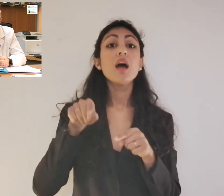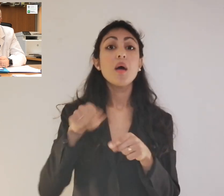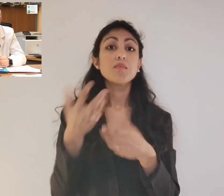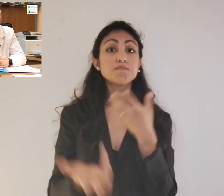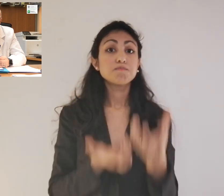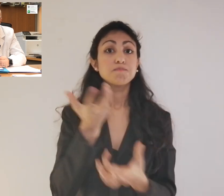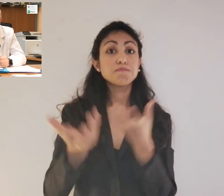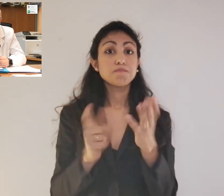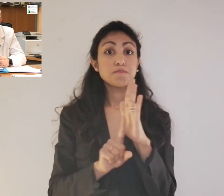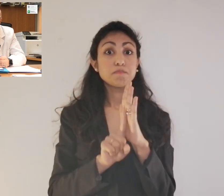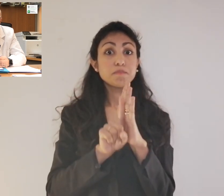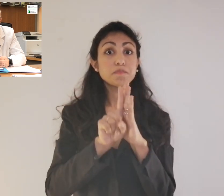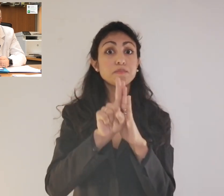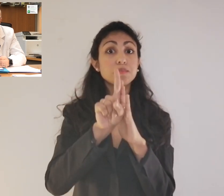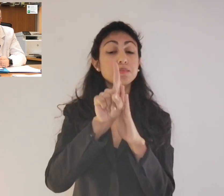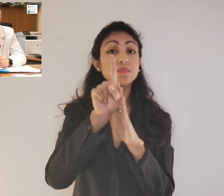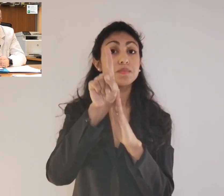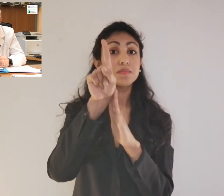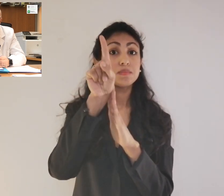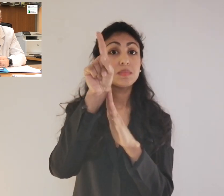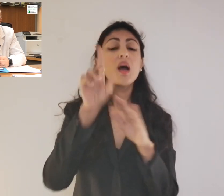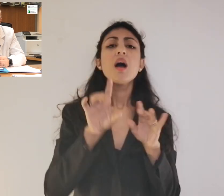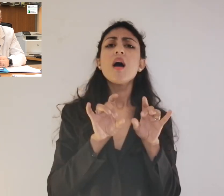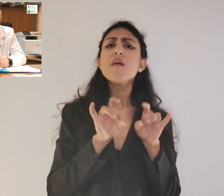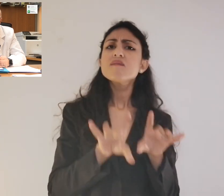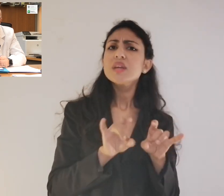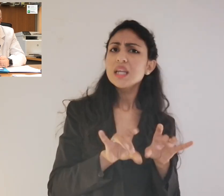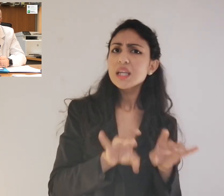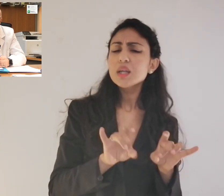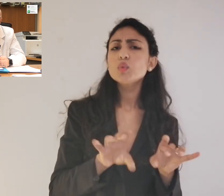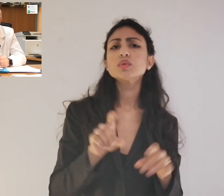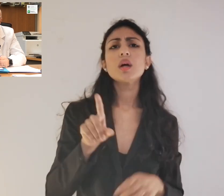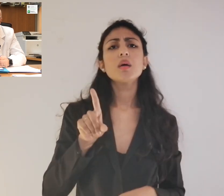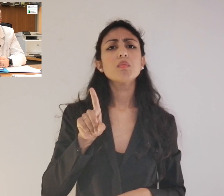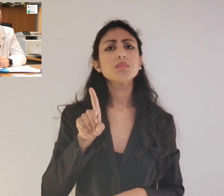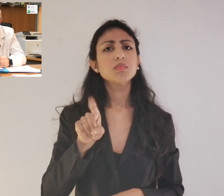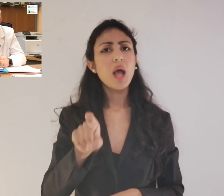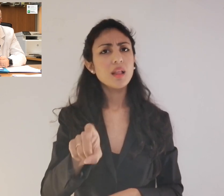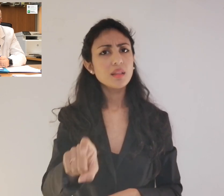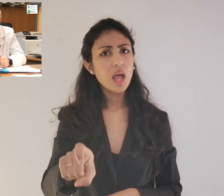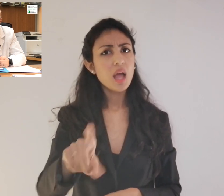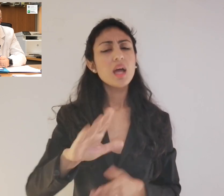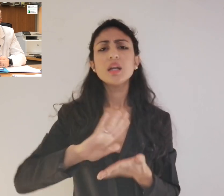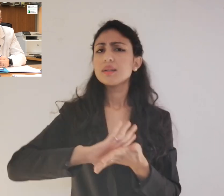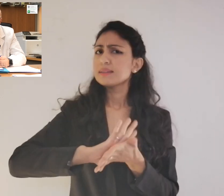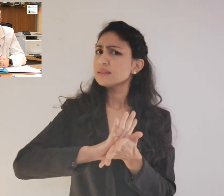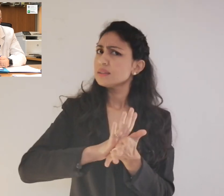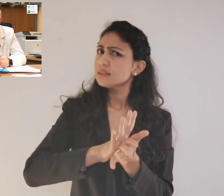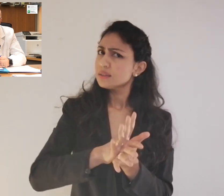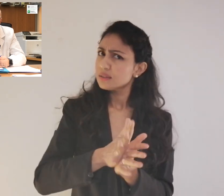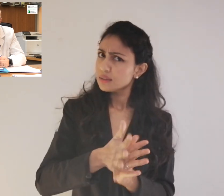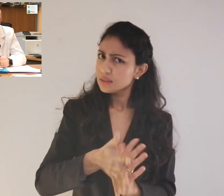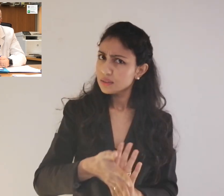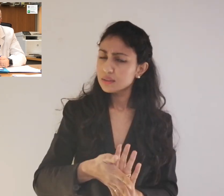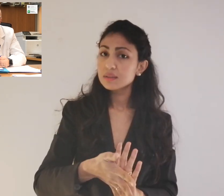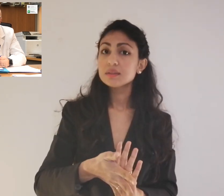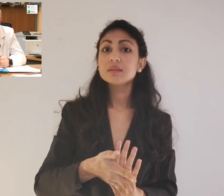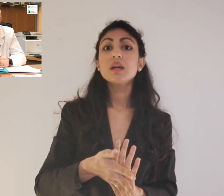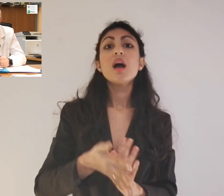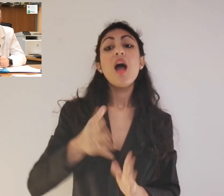con un processo di pastorizzazione che distrugge con assoluta sicurezza